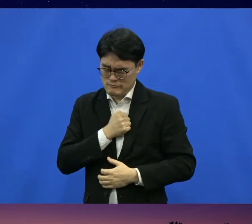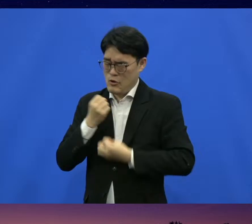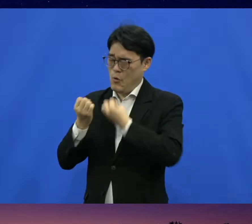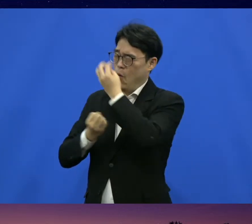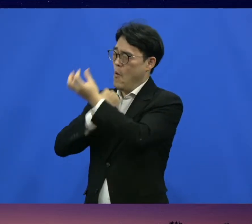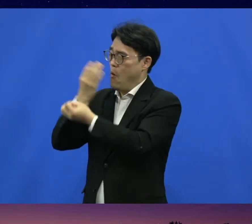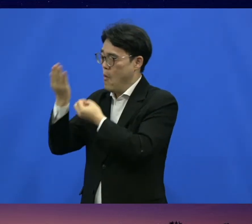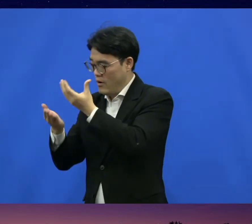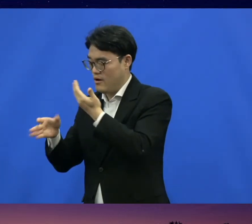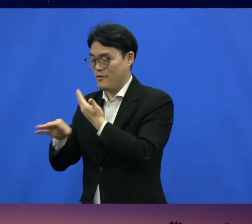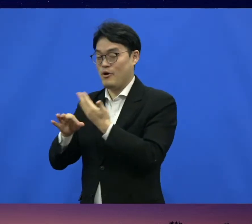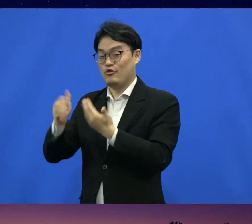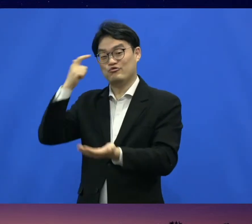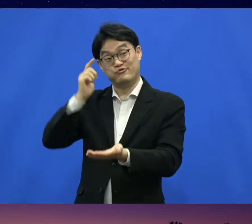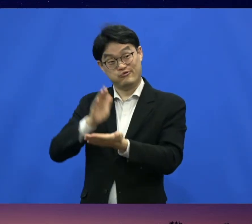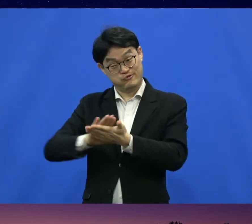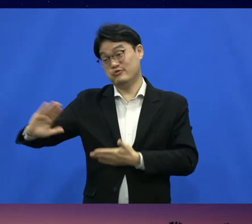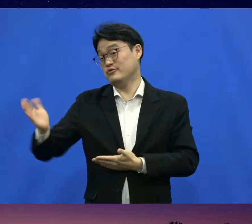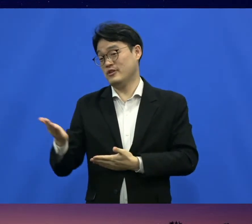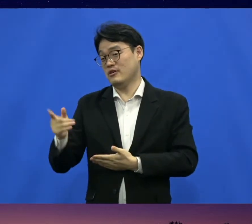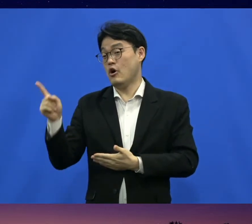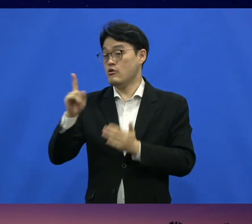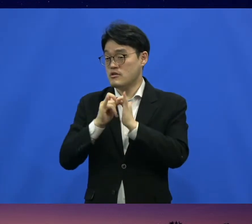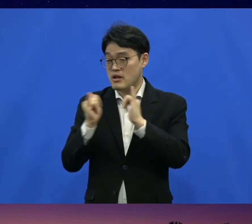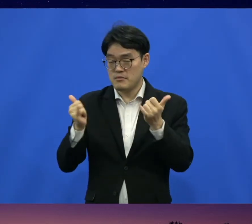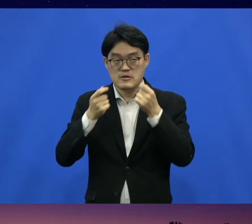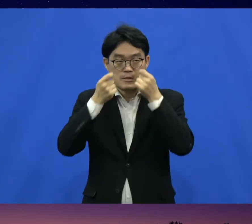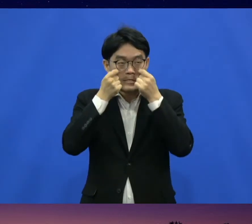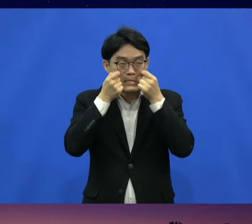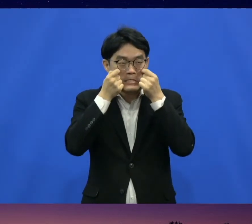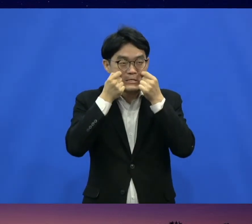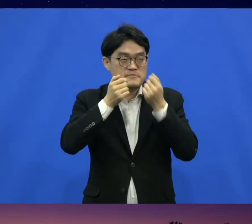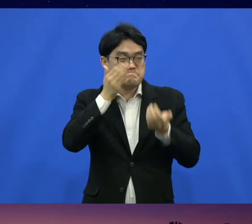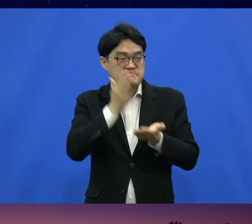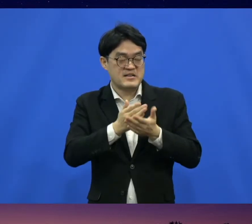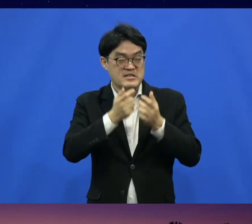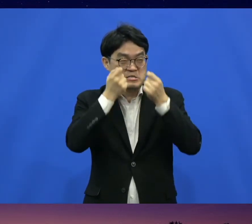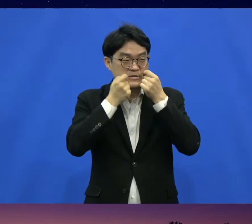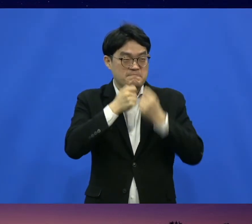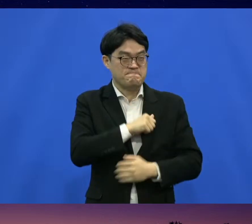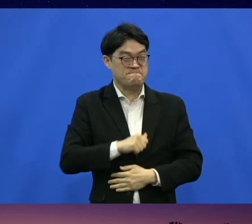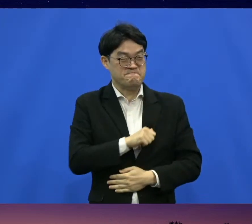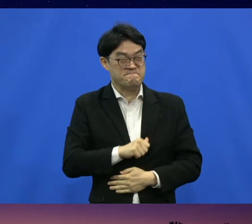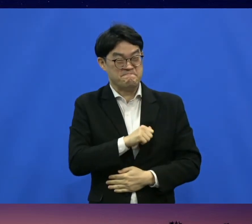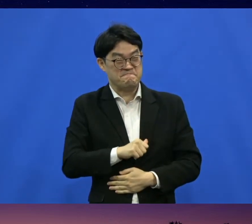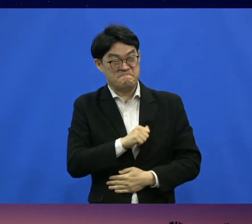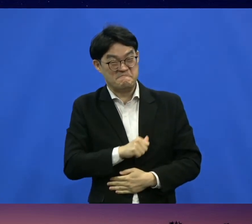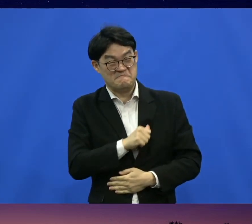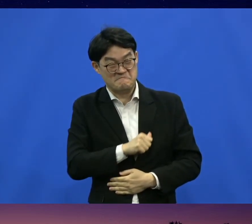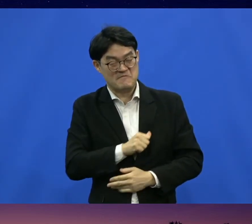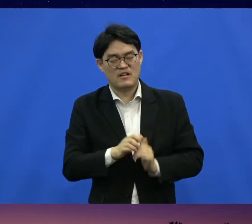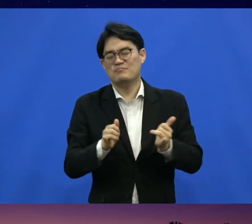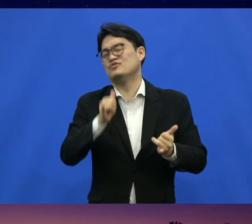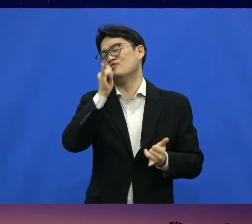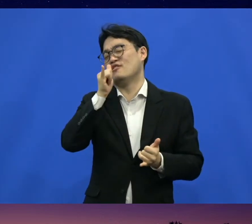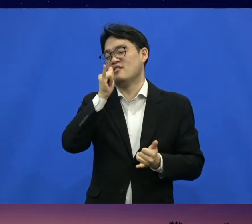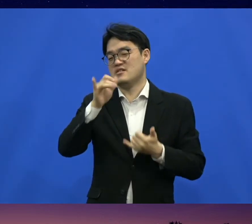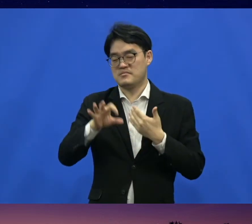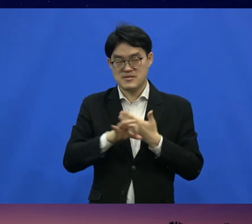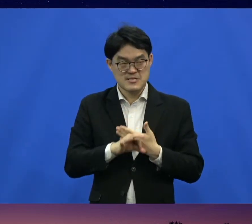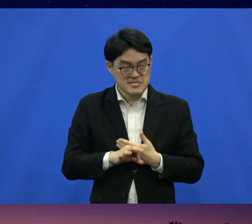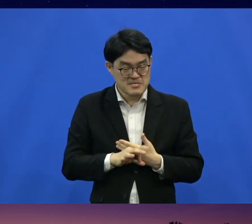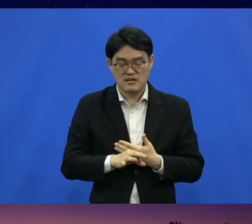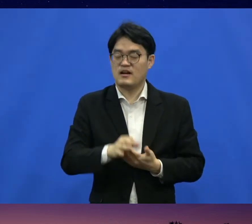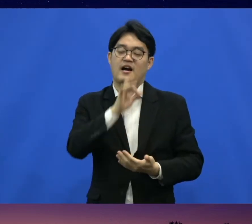안 울어가지고 눈에 도끼가 꽉 차 있는 분이 계세요. 자꾸 울어야 돼. 울면 순해져요. 이게